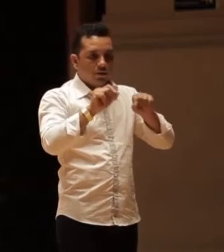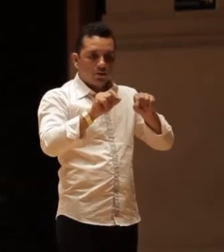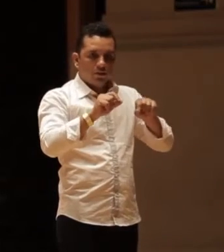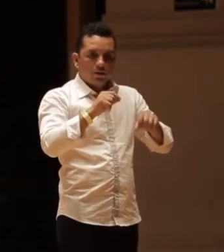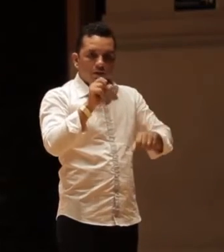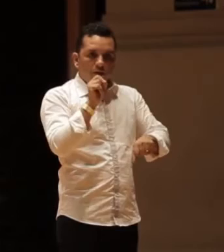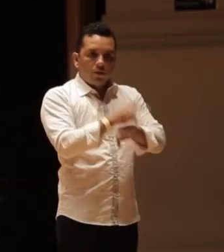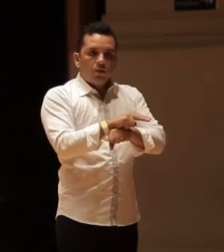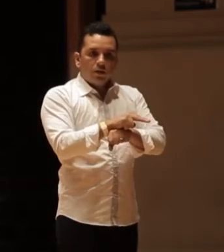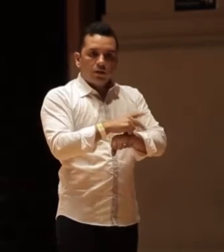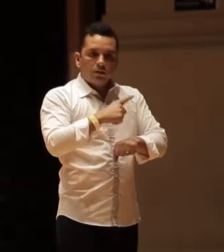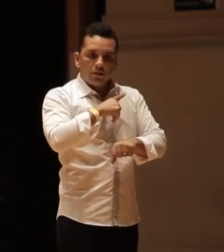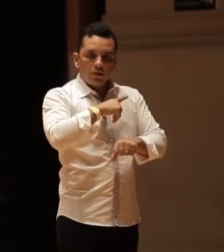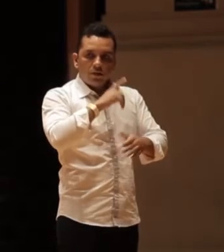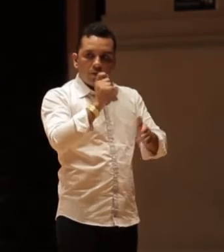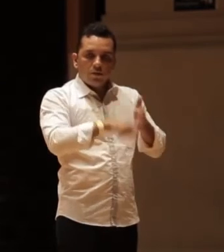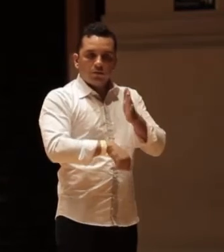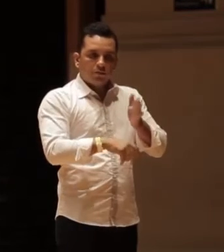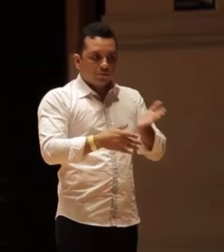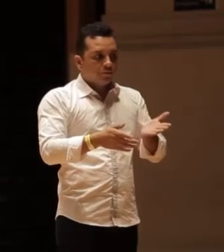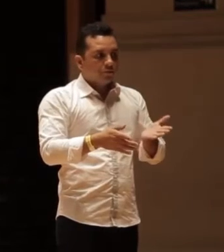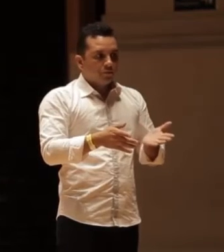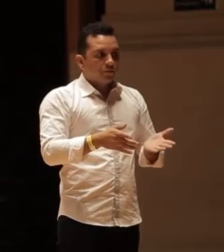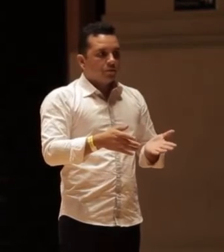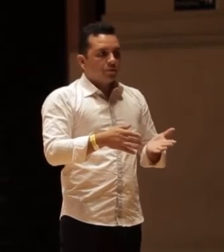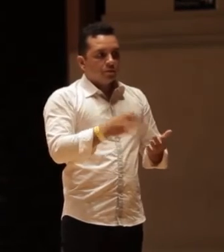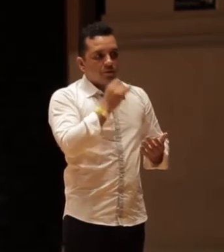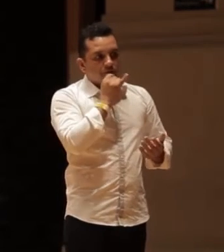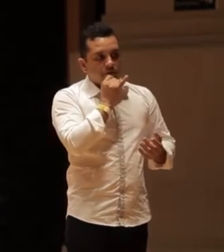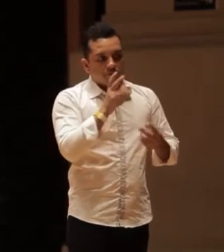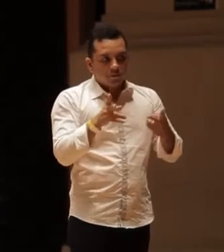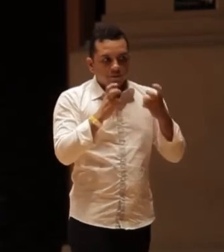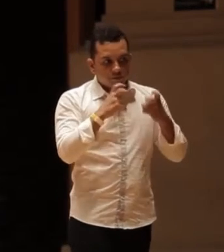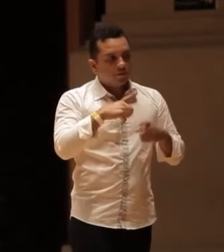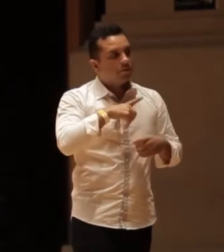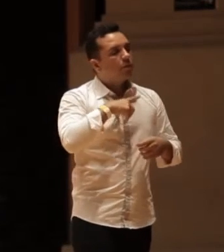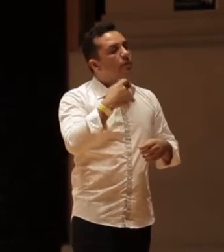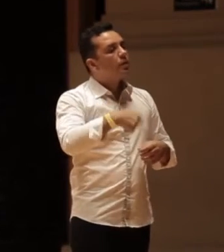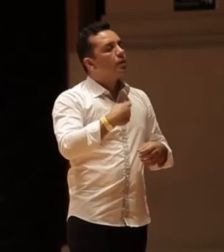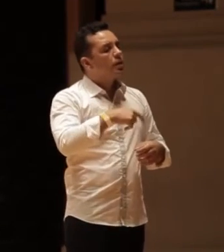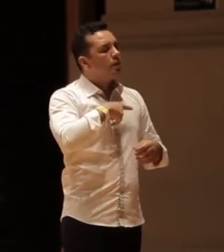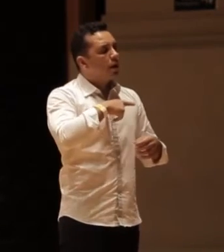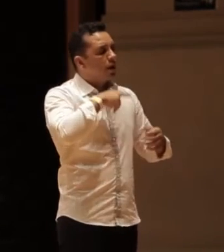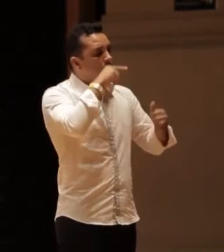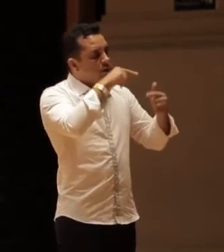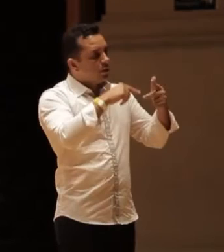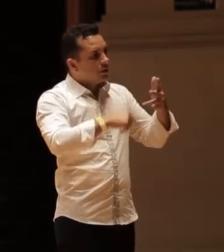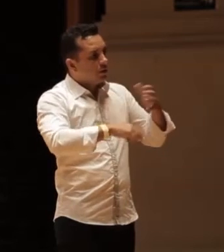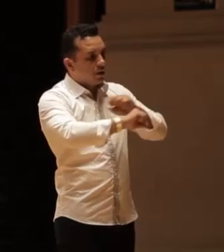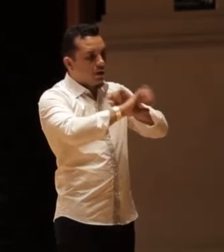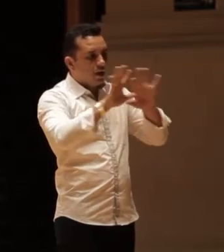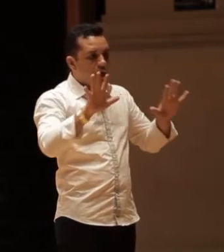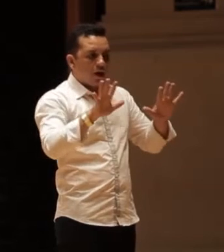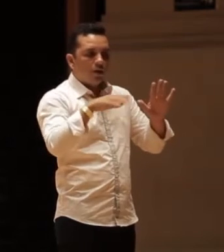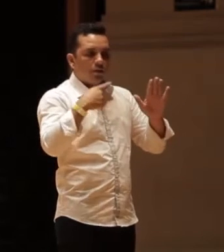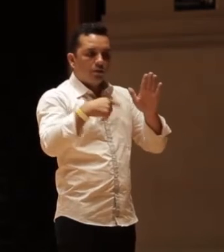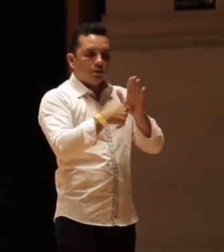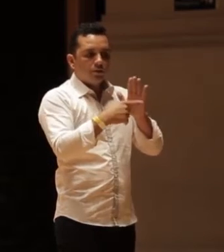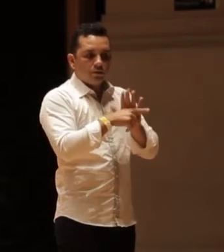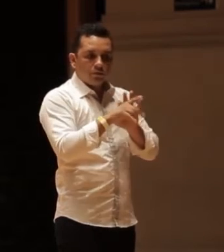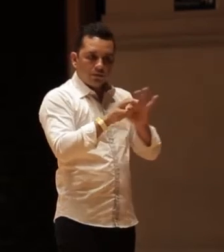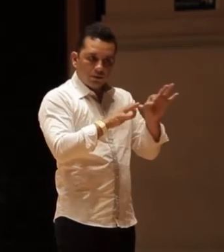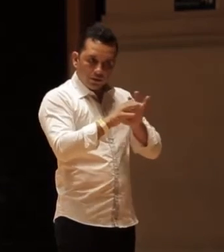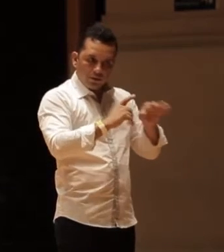na seleção e contratação observe se precisa ter requisitos claros e objetivos do programa